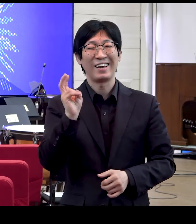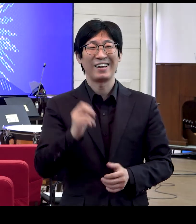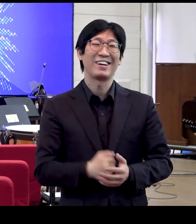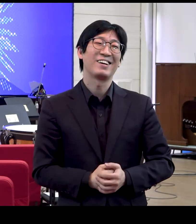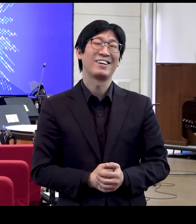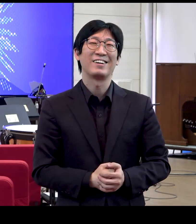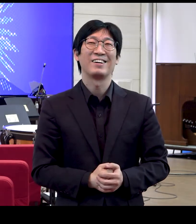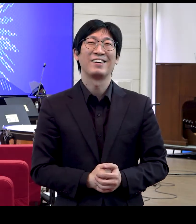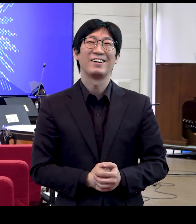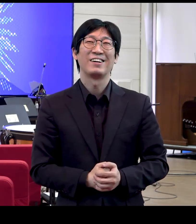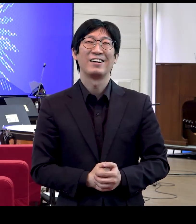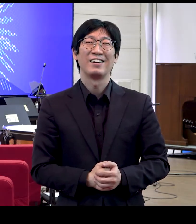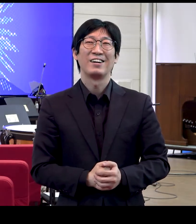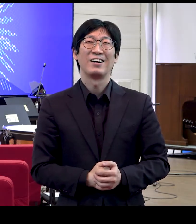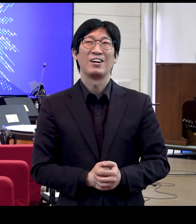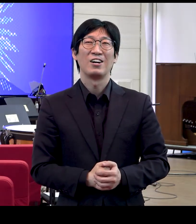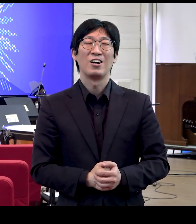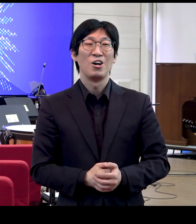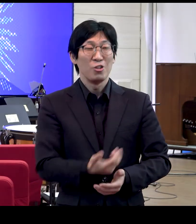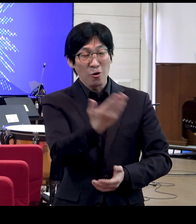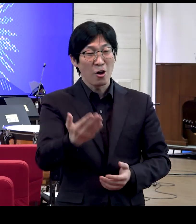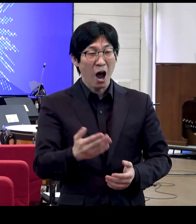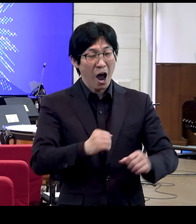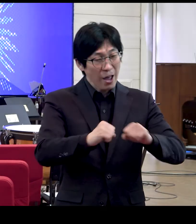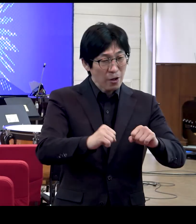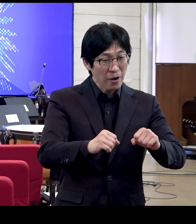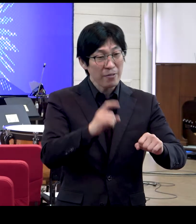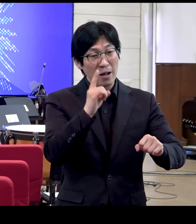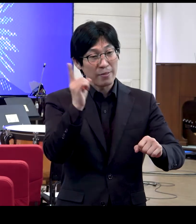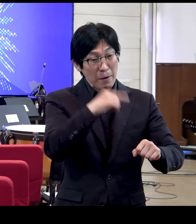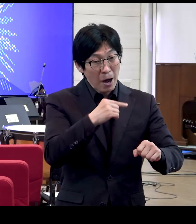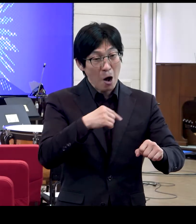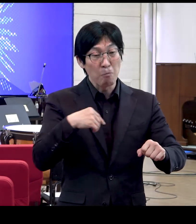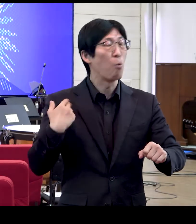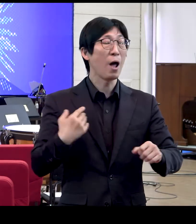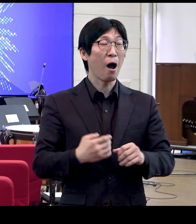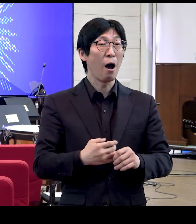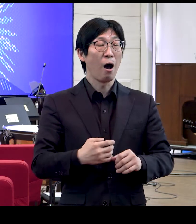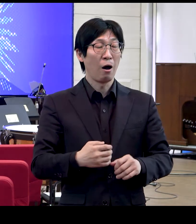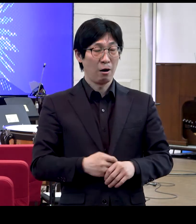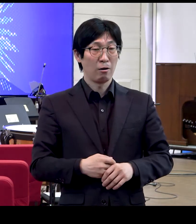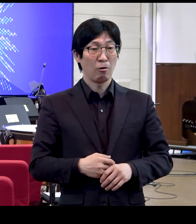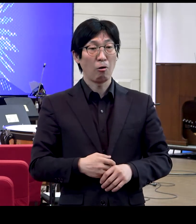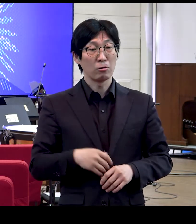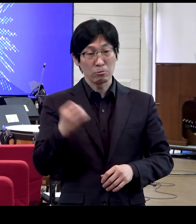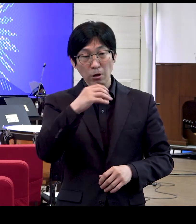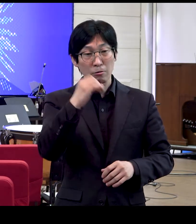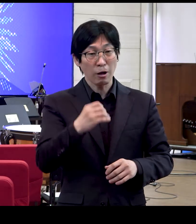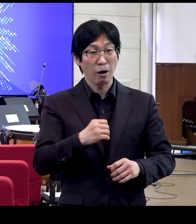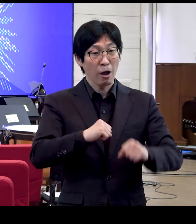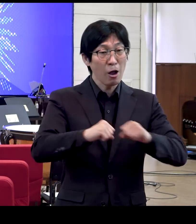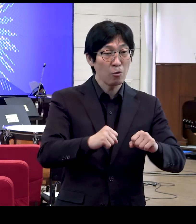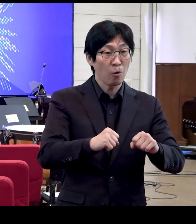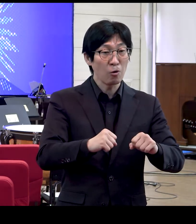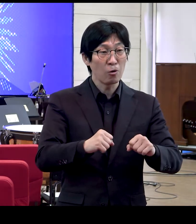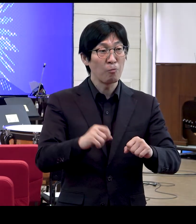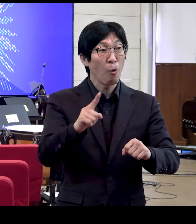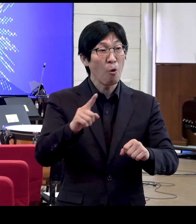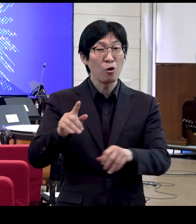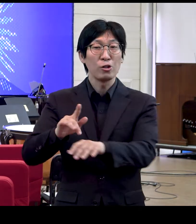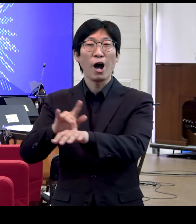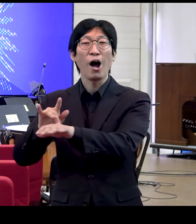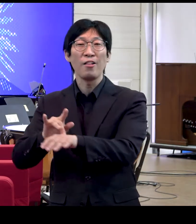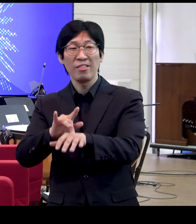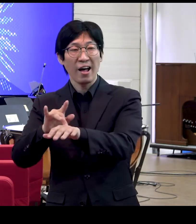어떤 때는요, 어느 정도냐면 그게 나쁜 건지도 모를 만큼 간교해요. 그게 잘못된 것인지 모를 만큼 간교하게 그렇게 올 수 있는 게